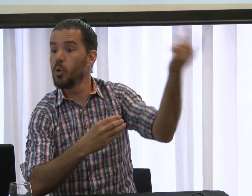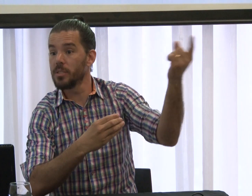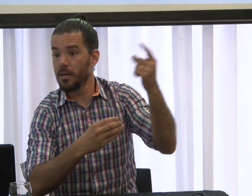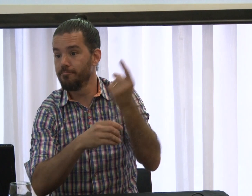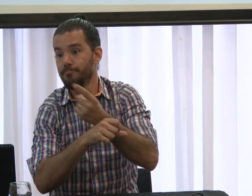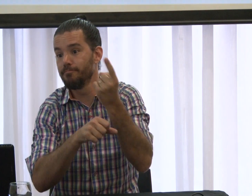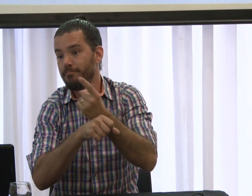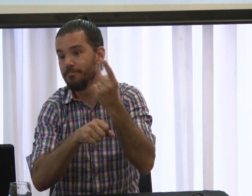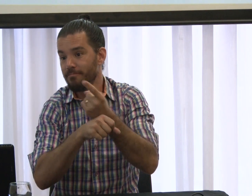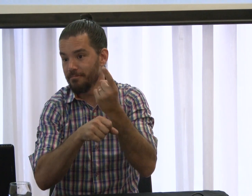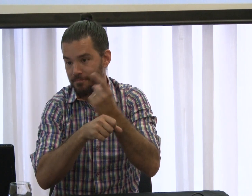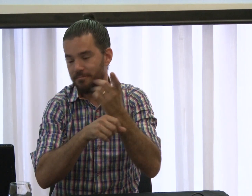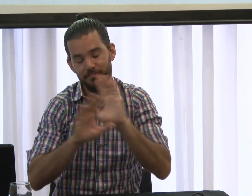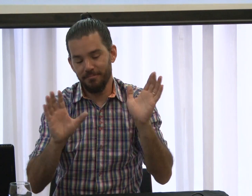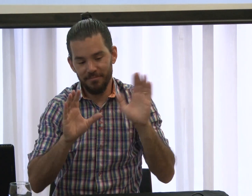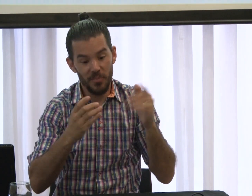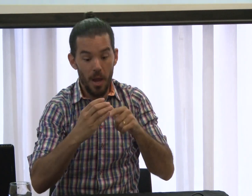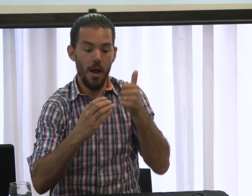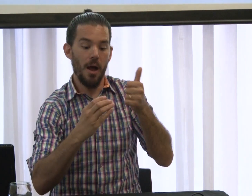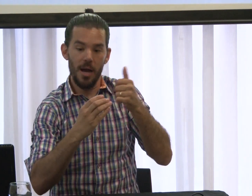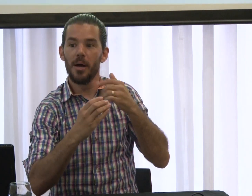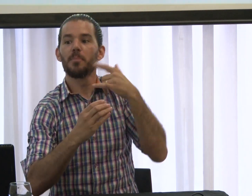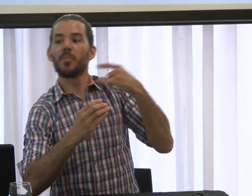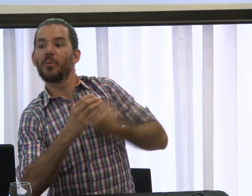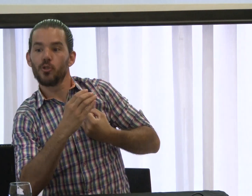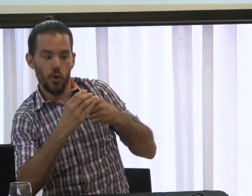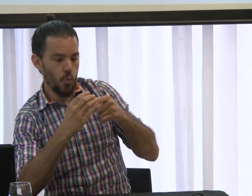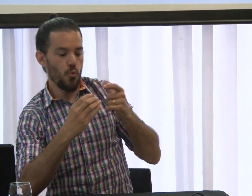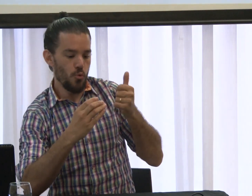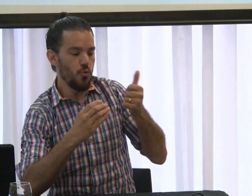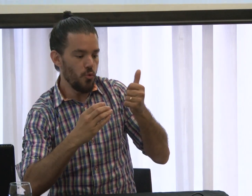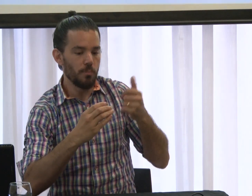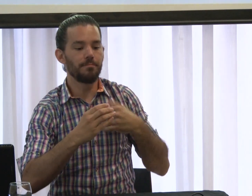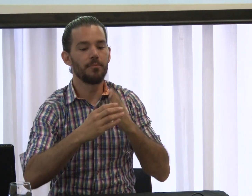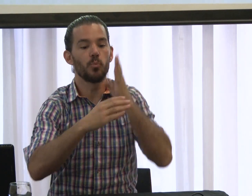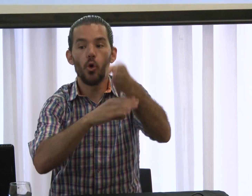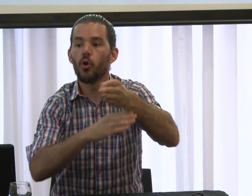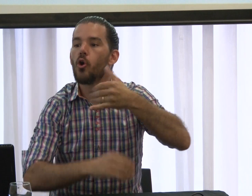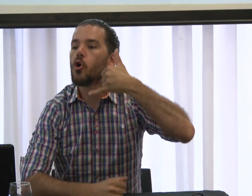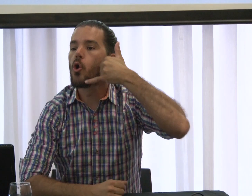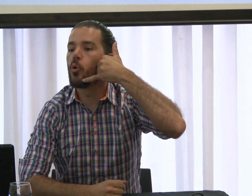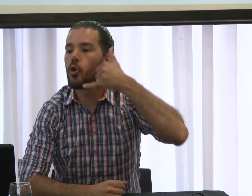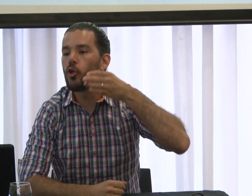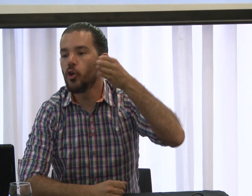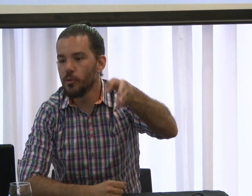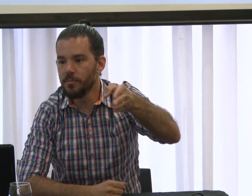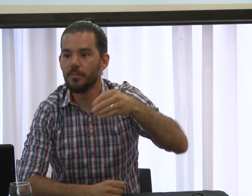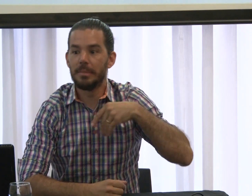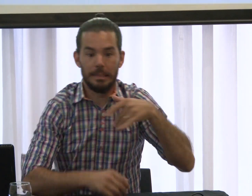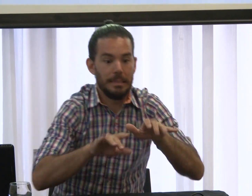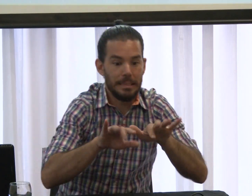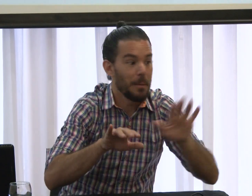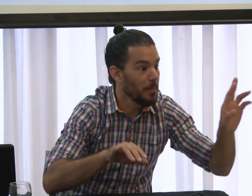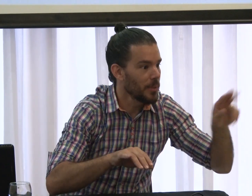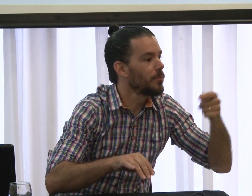demás, y como no podíamos responder, ya sabíamos cuál era el mensaje, ya está, nos había avisado dónde teníamos que ir. Entonces íbamos a un